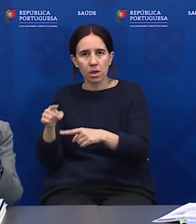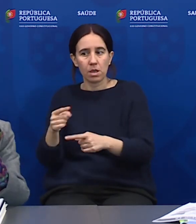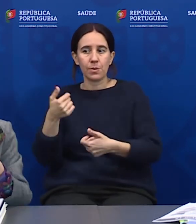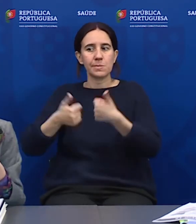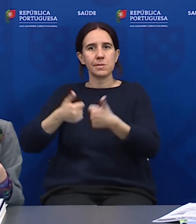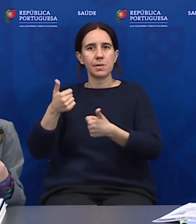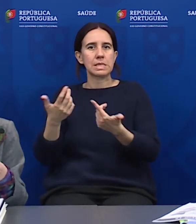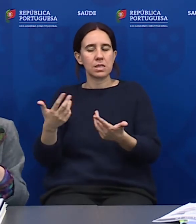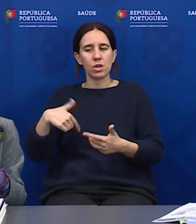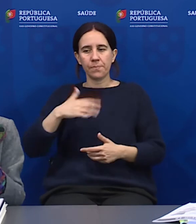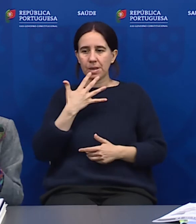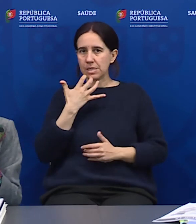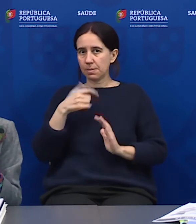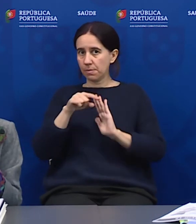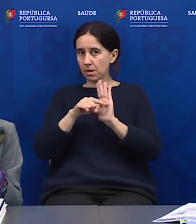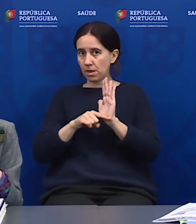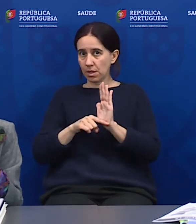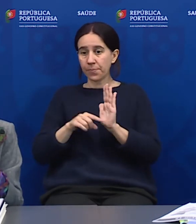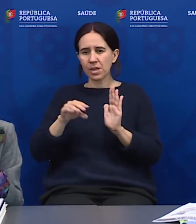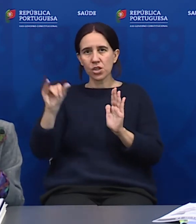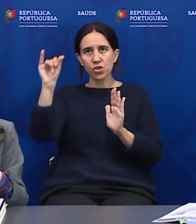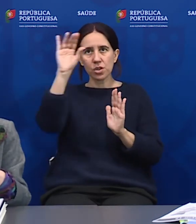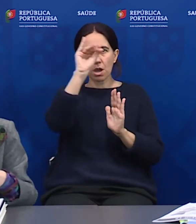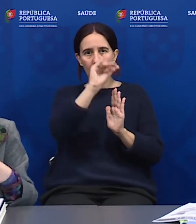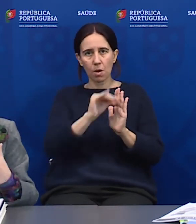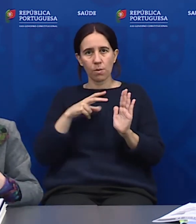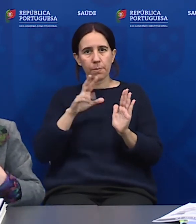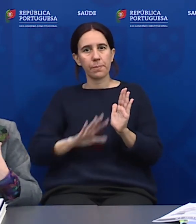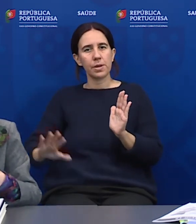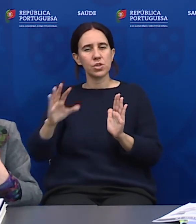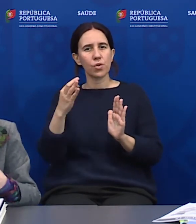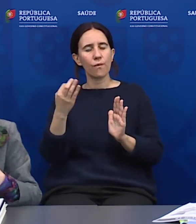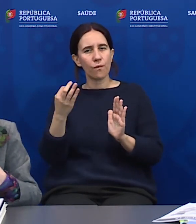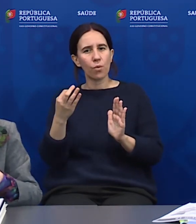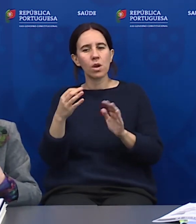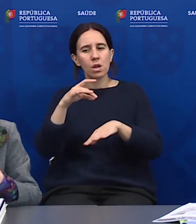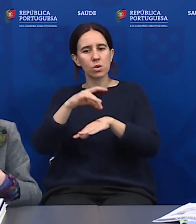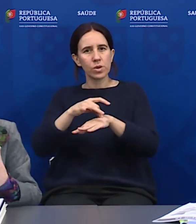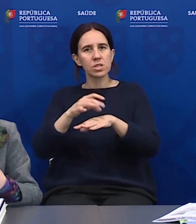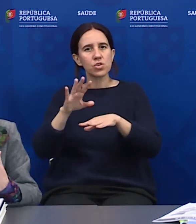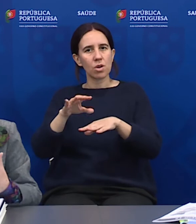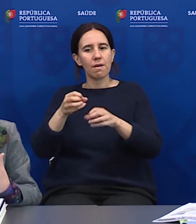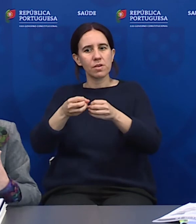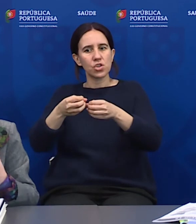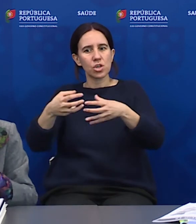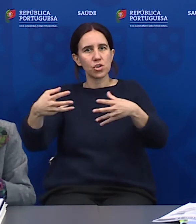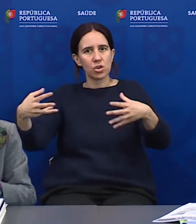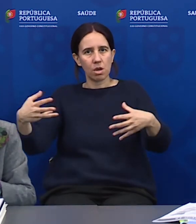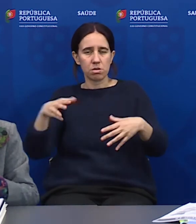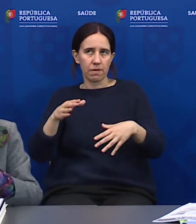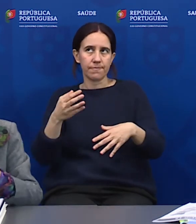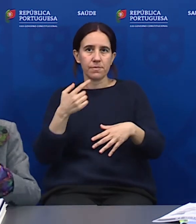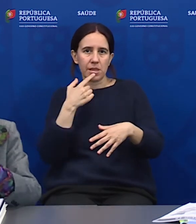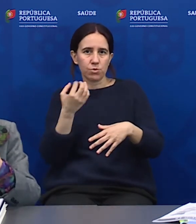por medida de precaução, naquelas regiões do país que estavam a ter uma dinâmica da doença já mais acelerada, digamos